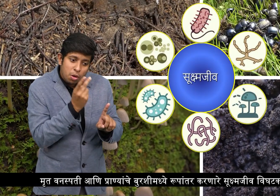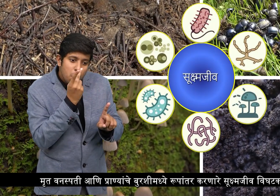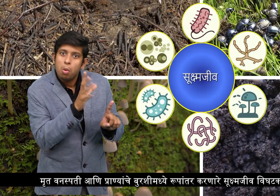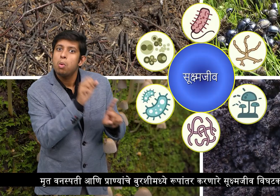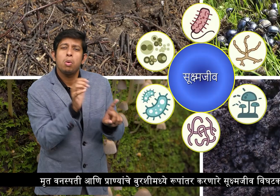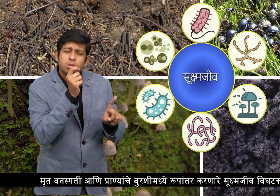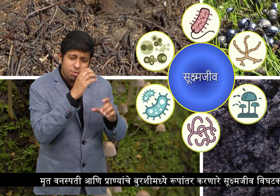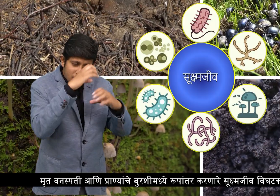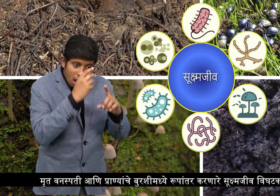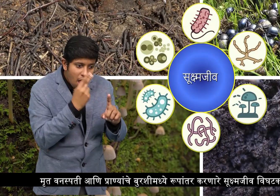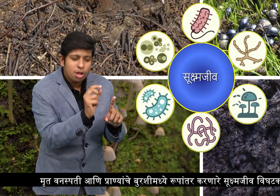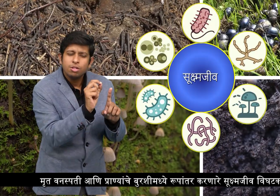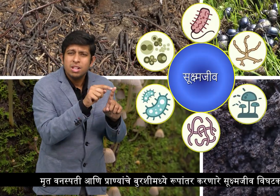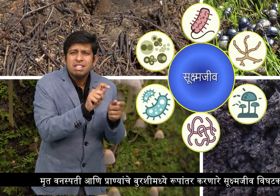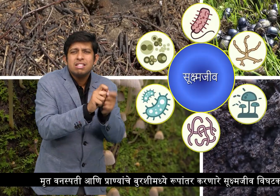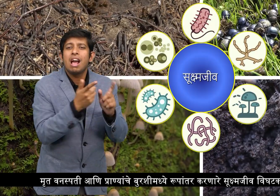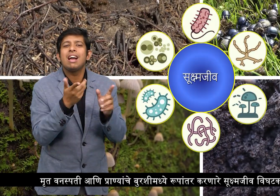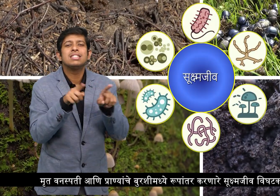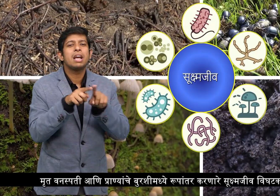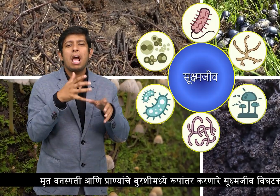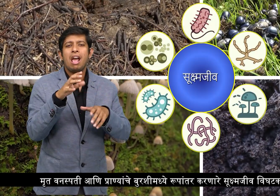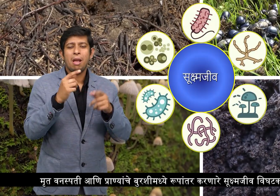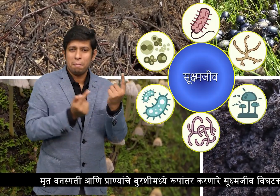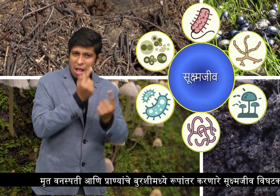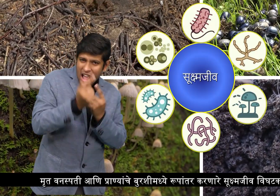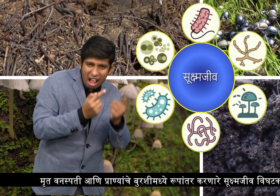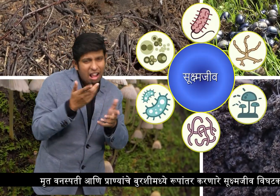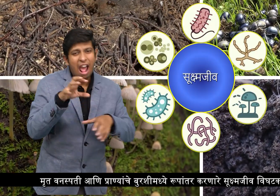प्राण्यांचे बुरशीमध्ये रूपांतर करणारे सूक्ष्म